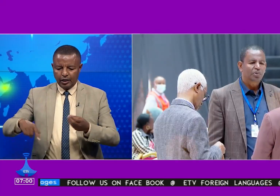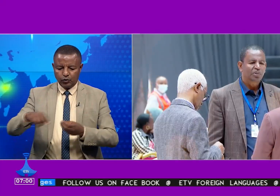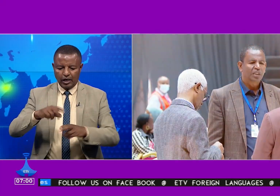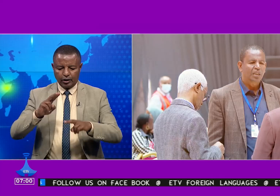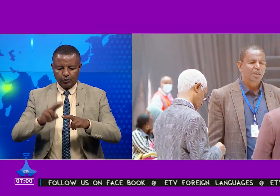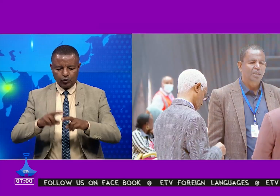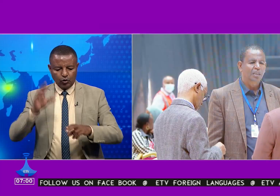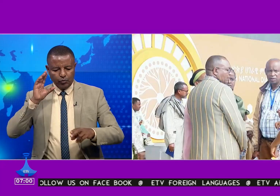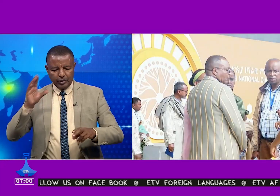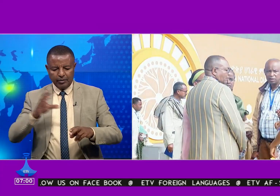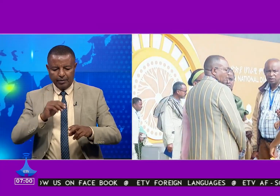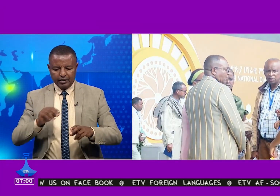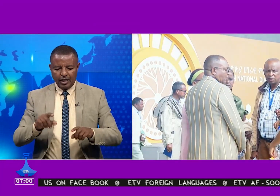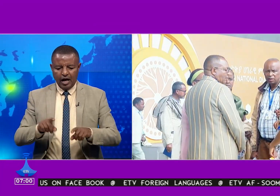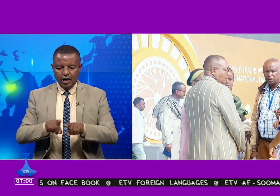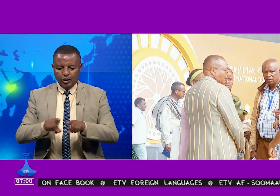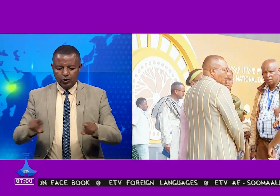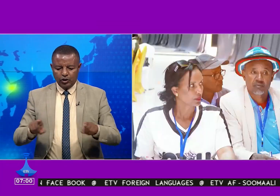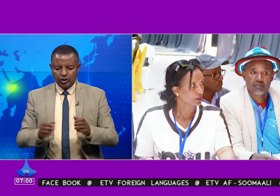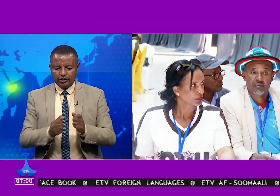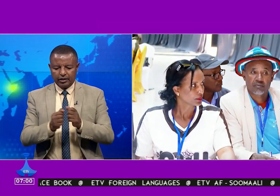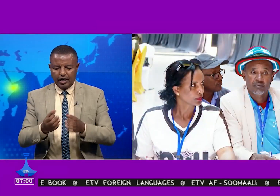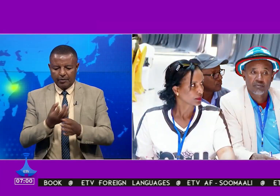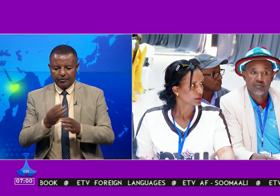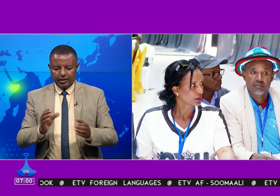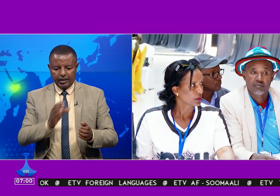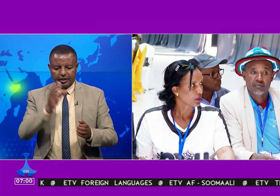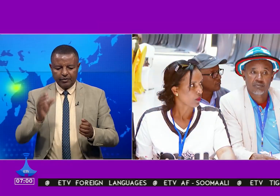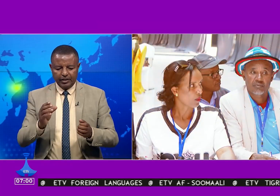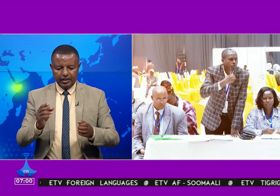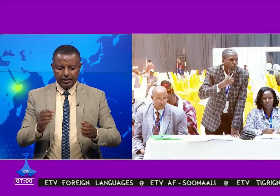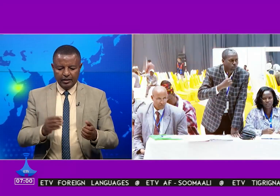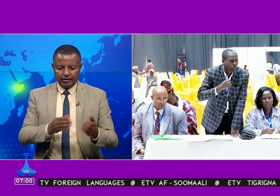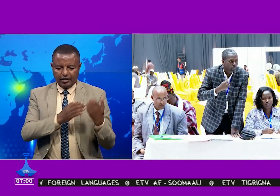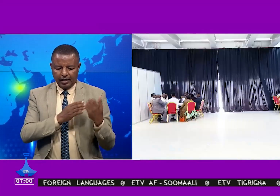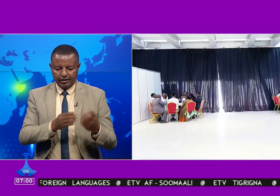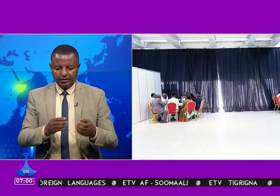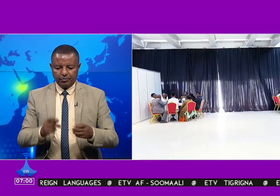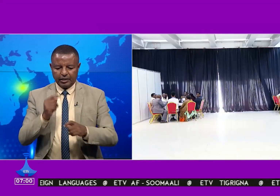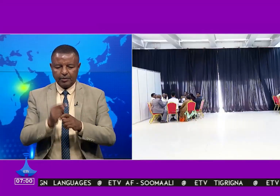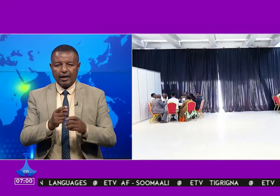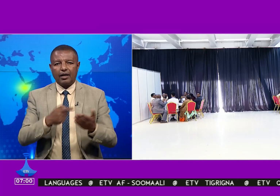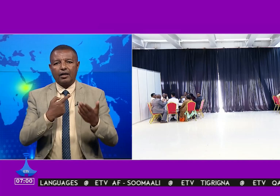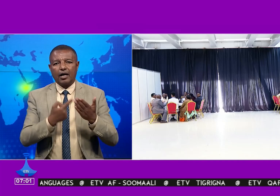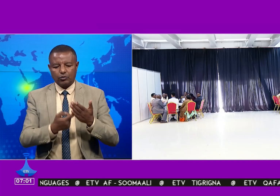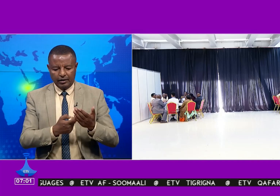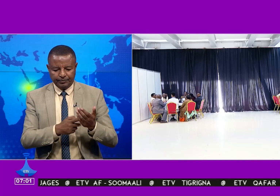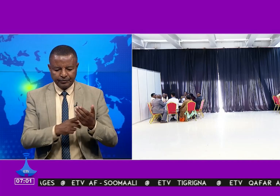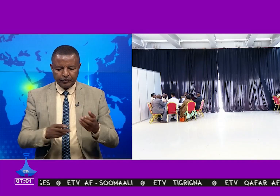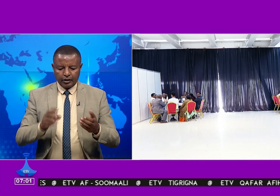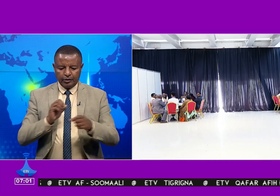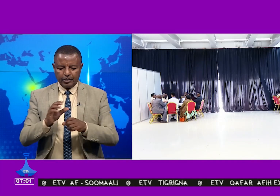በጠረጴዛ ዙሪያ ተቀምጦ መደማመጥና ለልዩነቶች የጋራ መፍትሄ የመፈለግ ስልጣኔን በተግባር